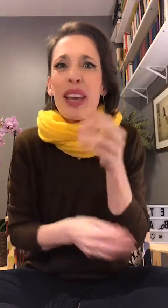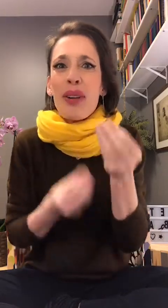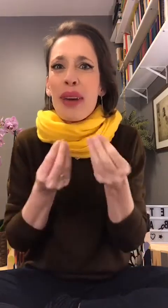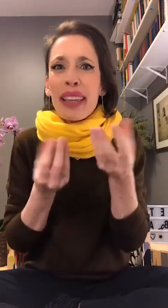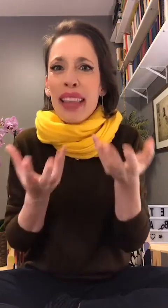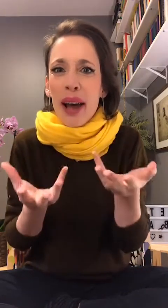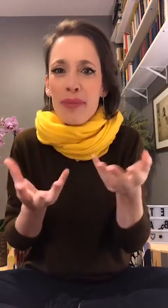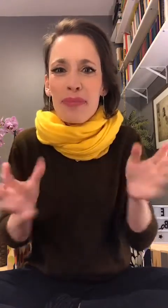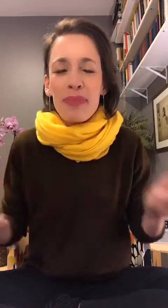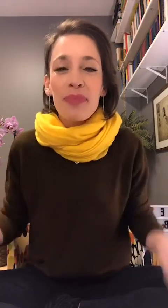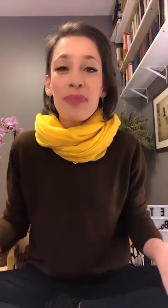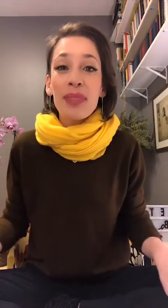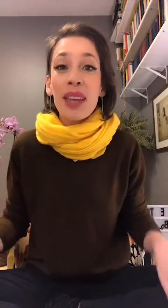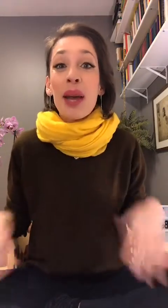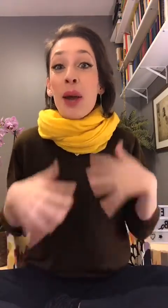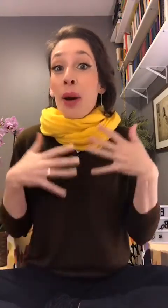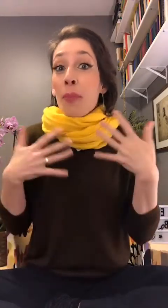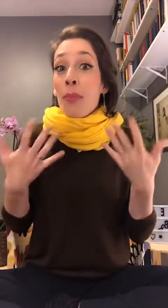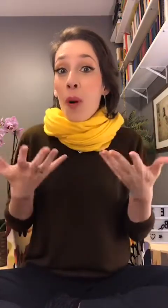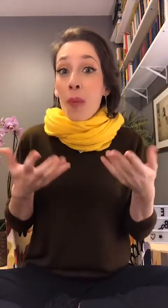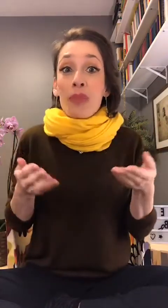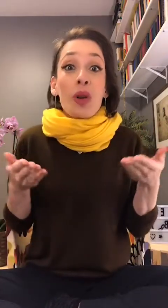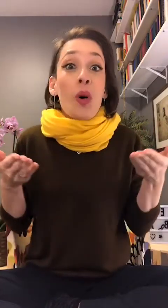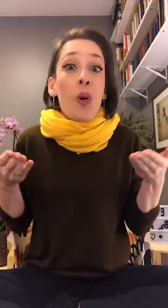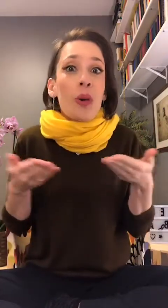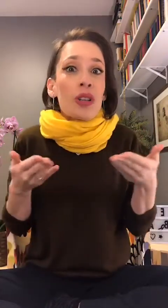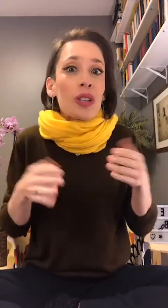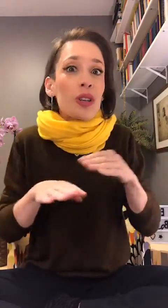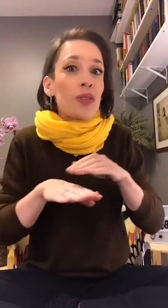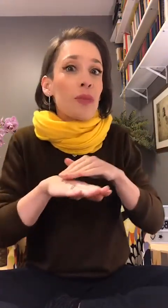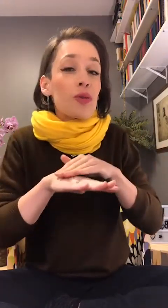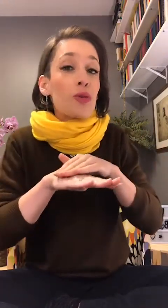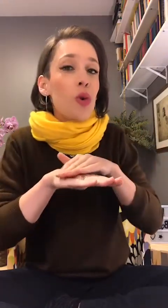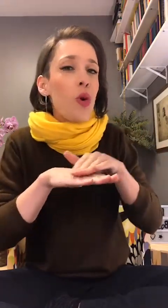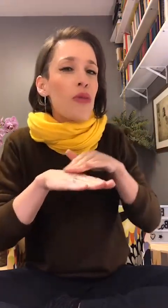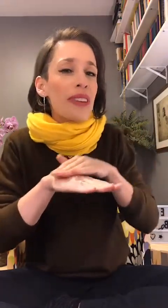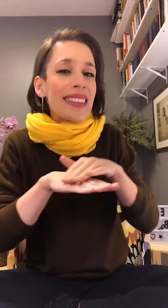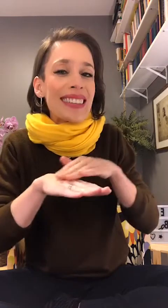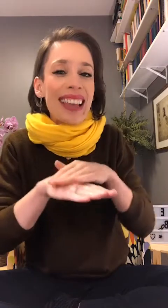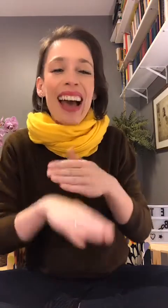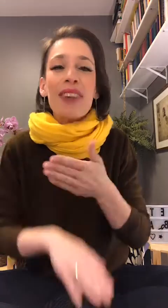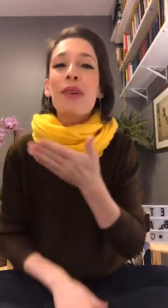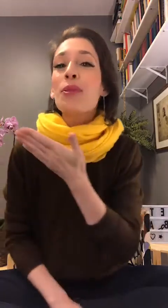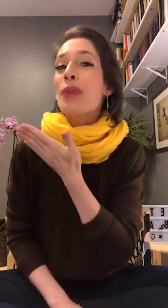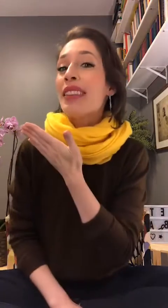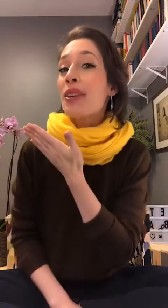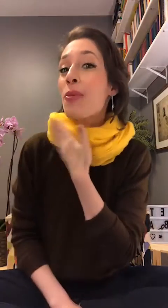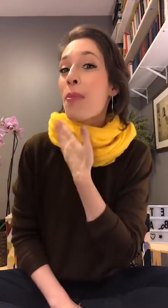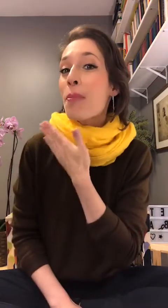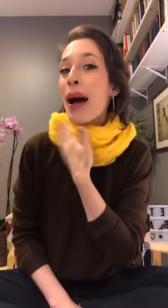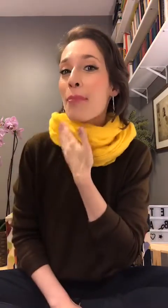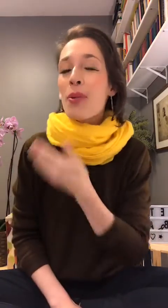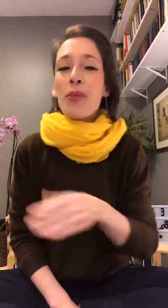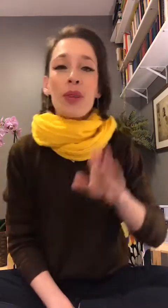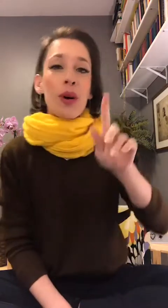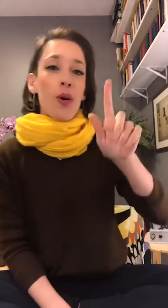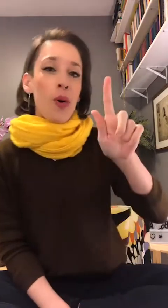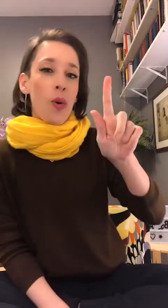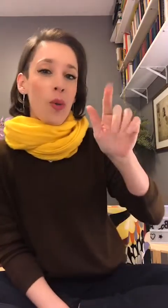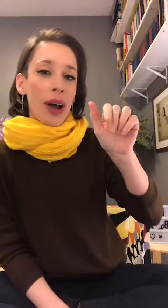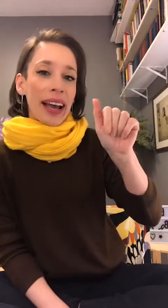frio. E aí, como é que tá? Bom, hoje nós vamos conversar, vamos bater um